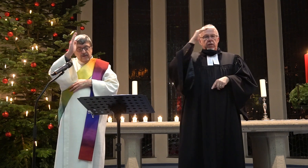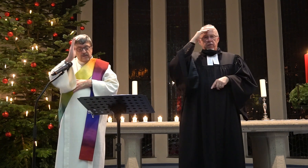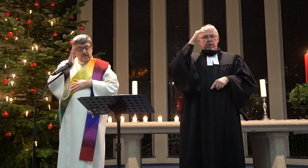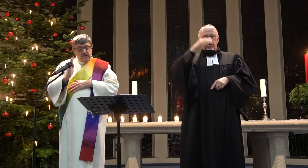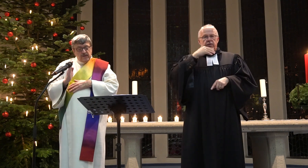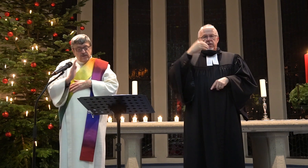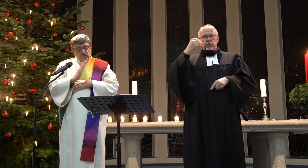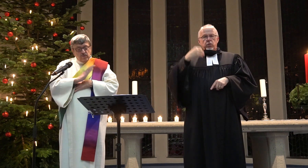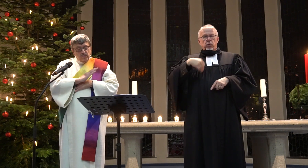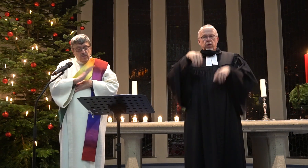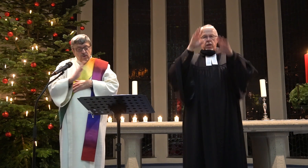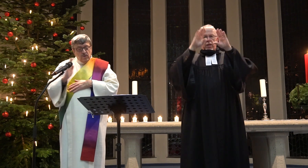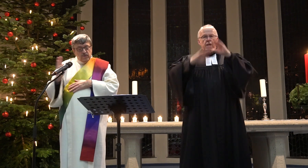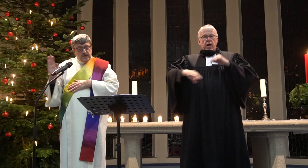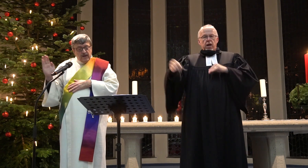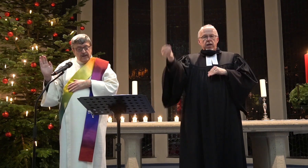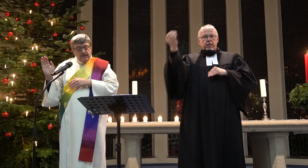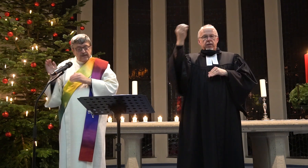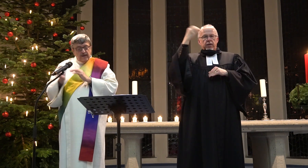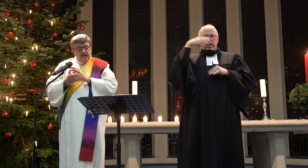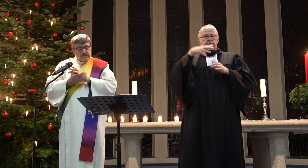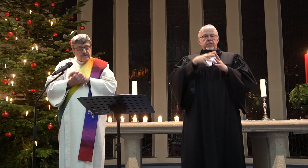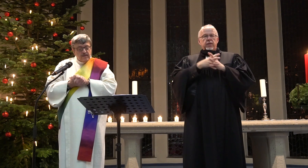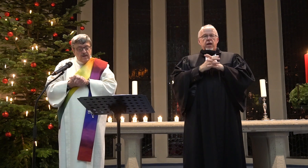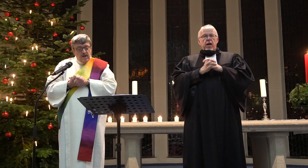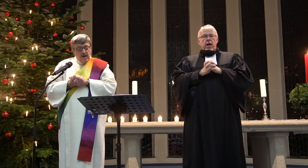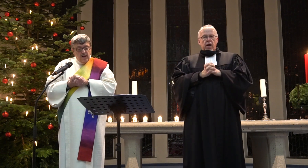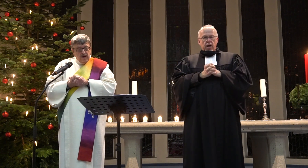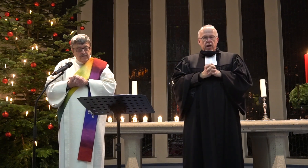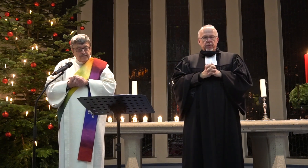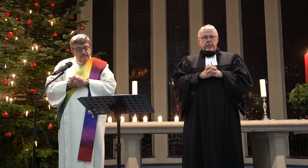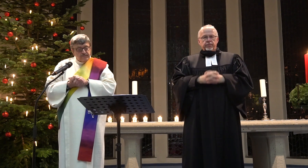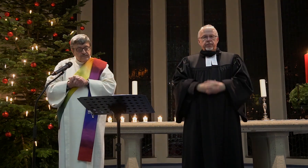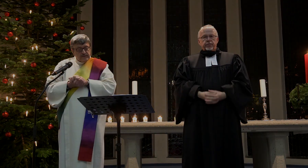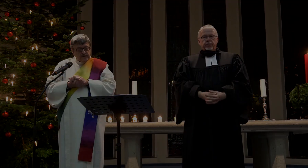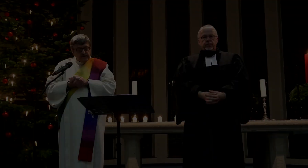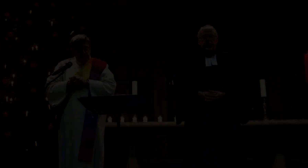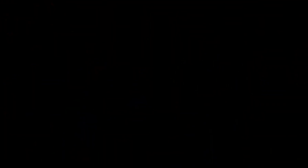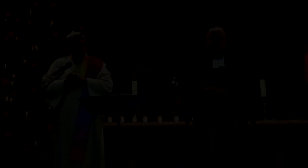der Vater, der Sohn und der Heilige Geist. Amen.